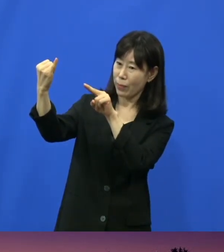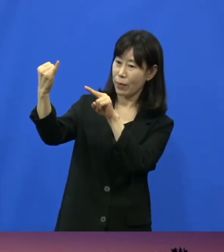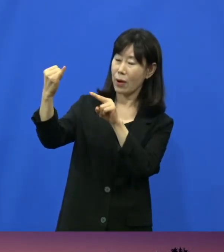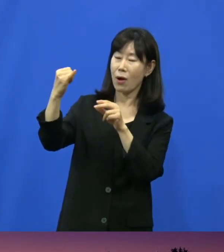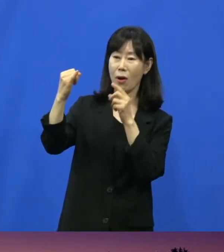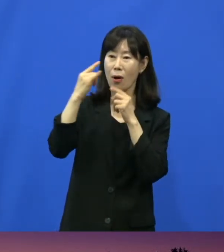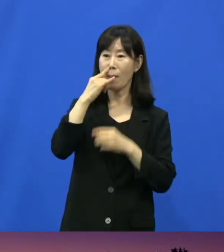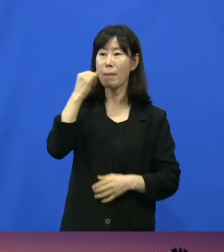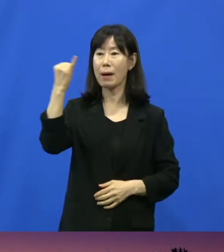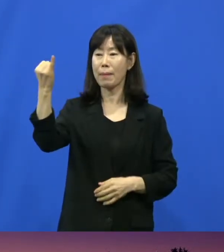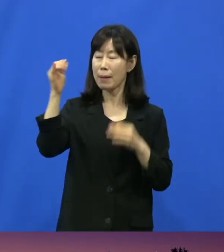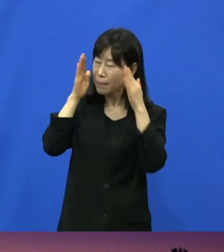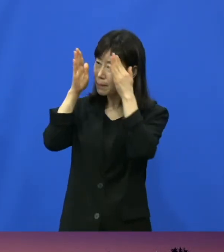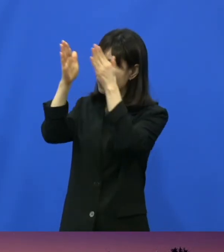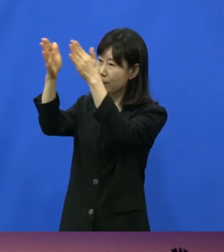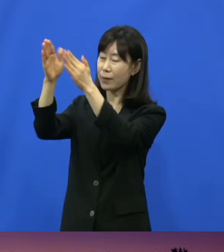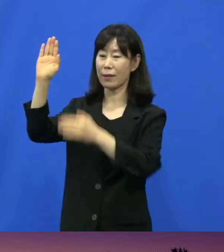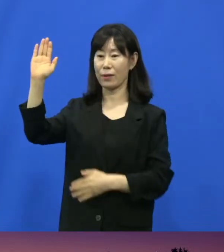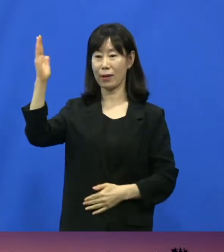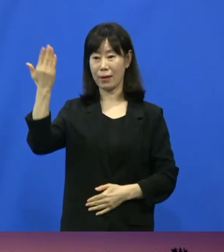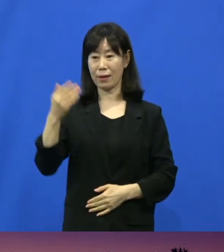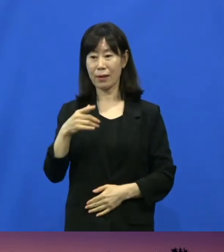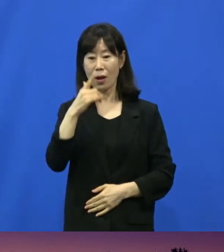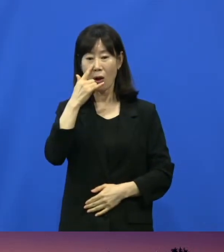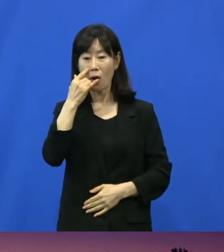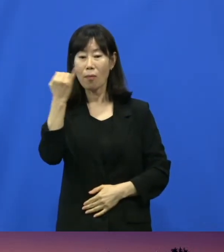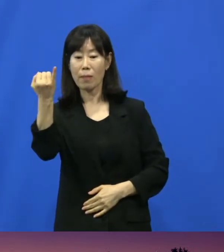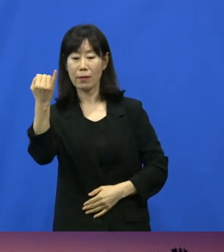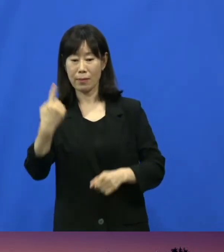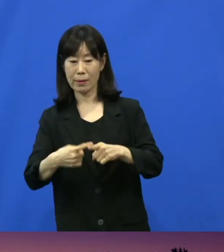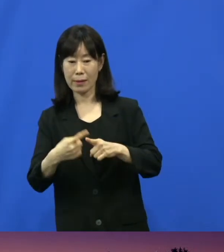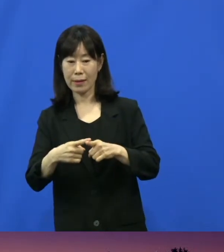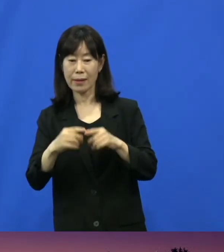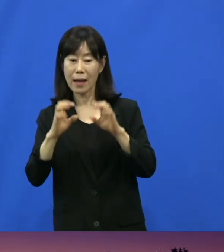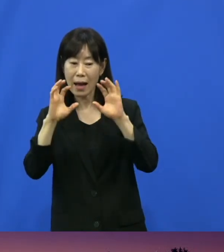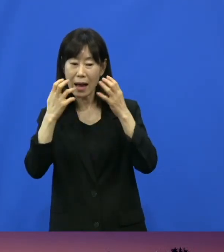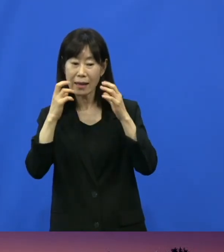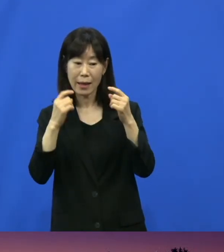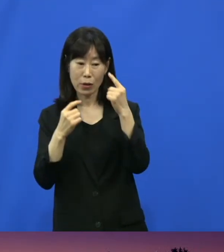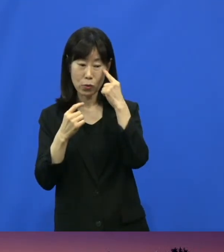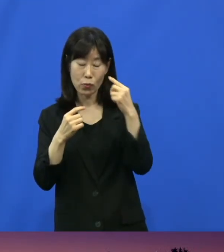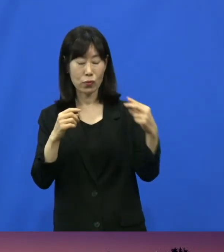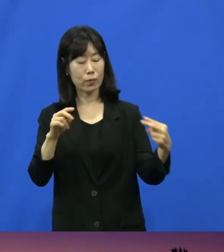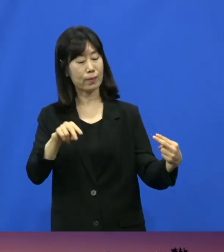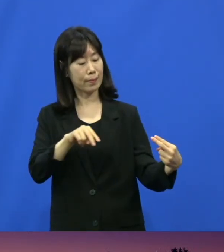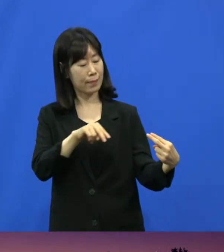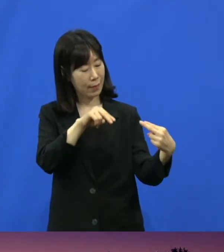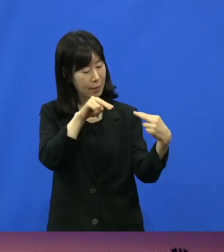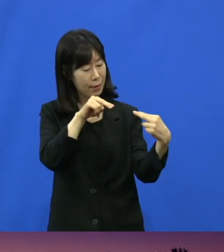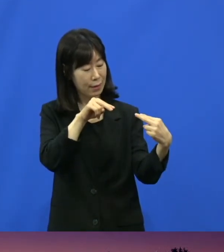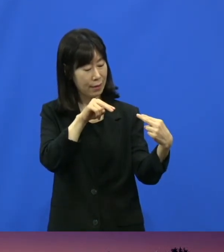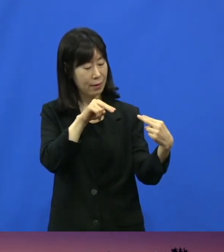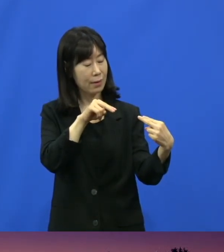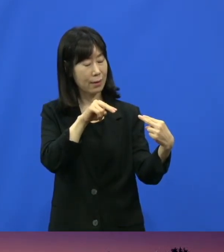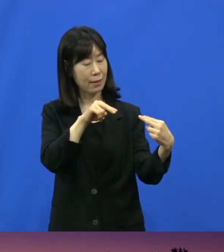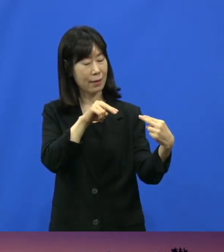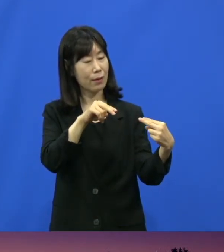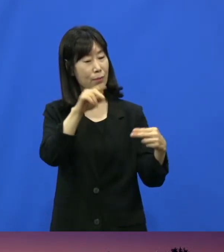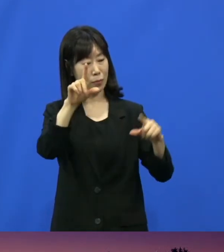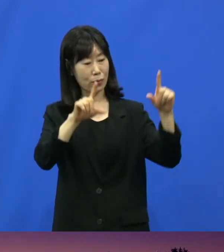것입니다. 엄마도 마찬가지죠. 아기에게 눈을 집중하죠. 눈을 맞추고 있는 모습이에요.